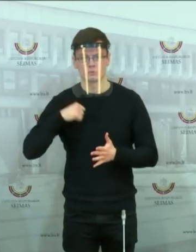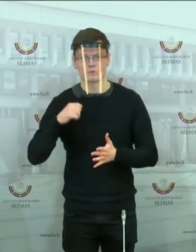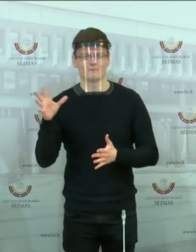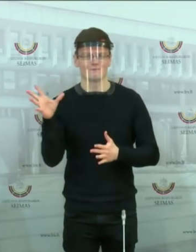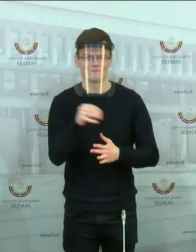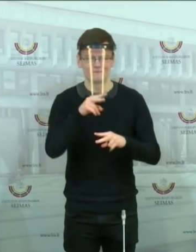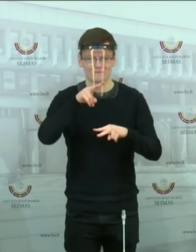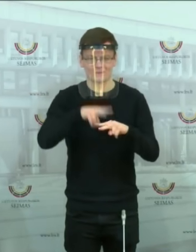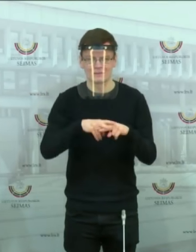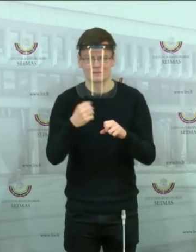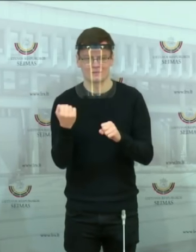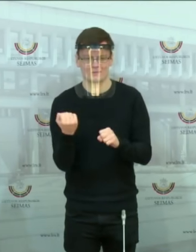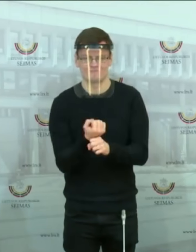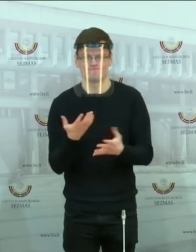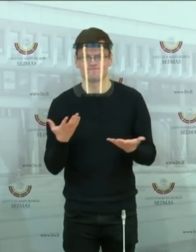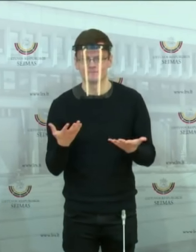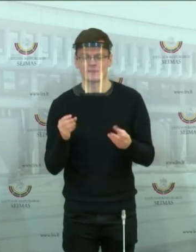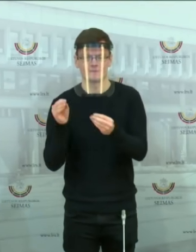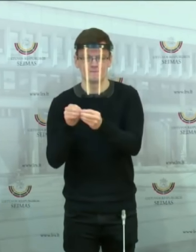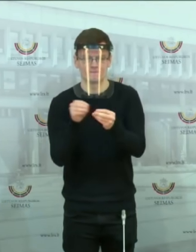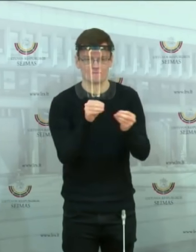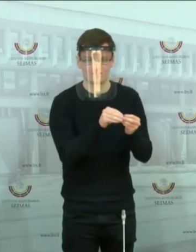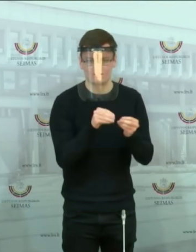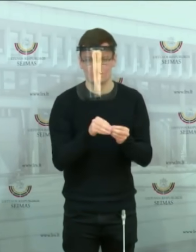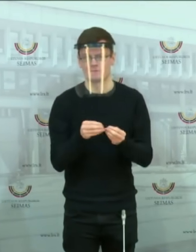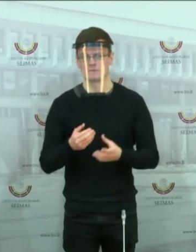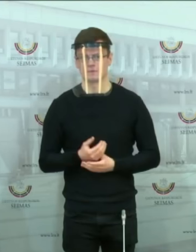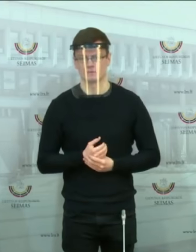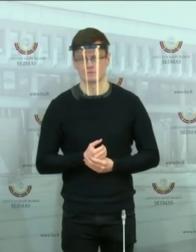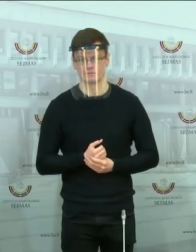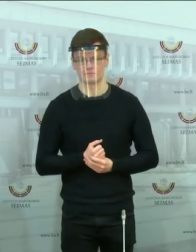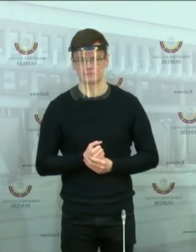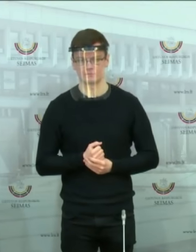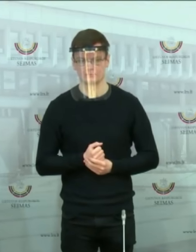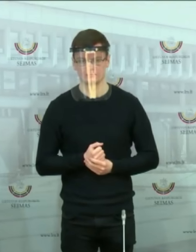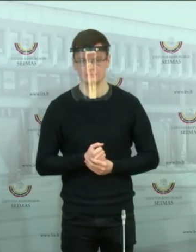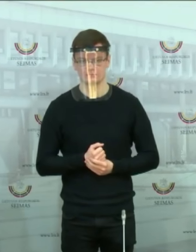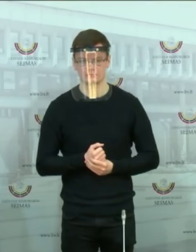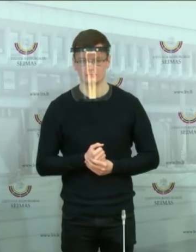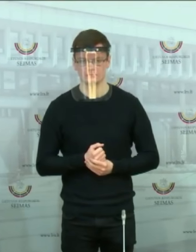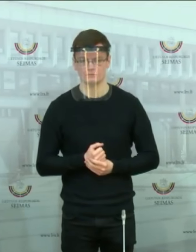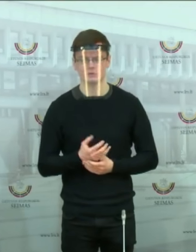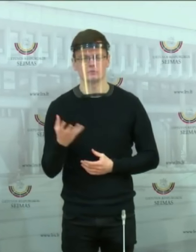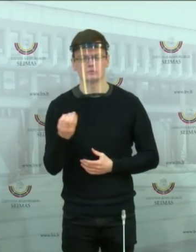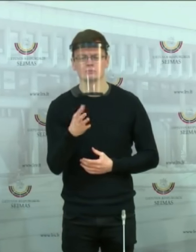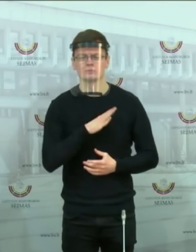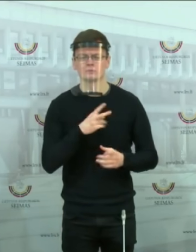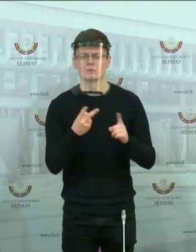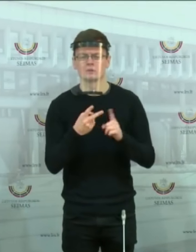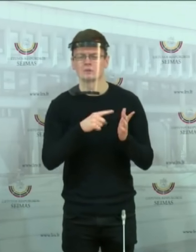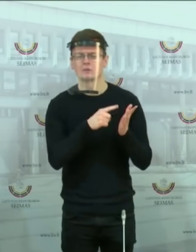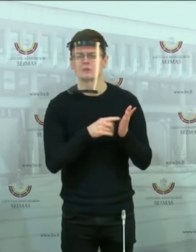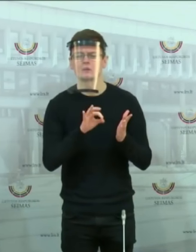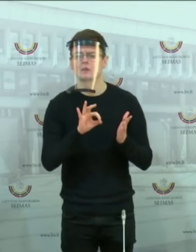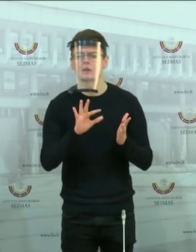turėtų galioti, na, ta pati, sakykime, kažkokia tai logika, kas tai bebūtų. O dar vienas klausimo dalis, apie